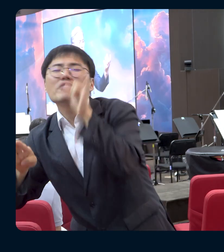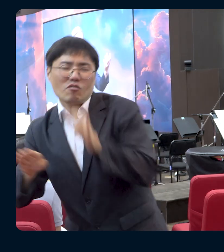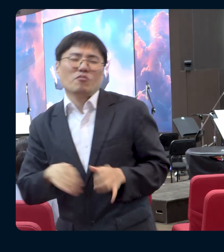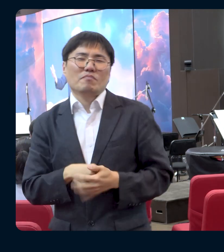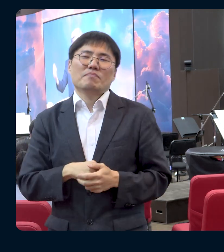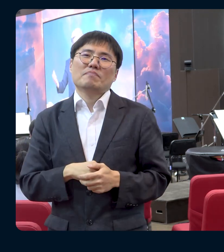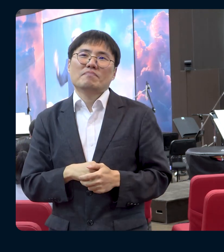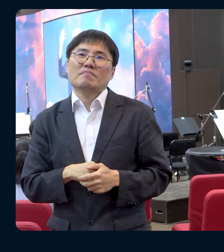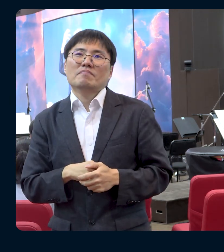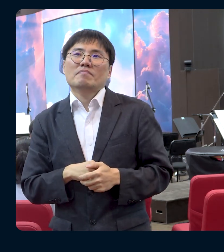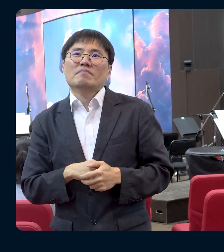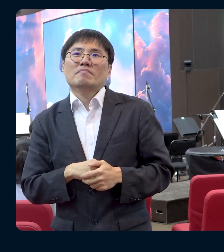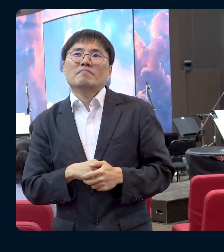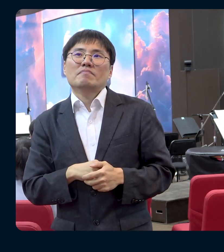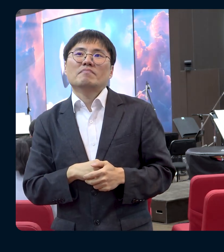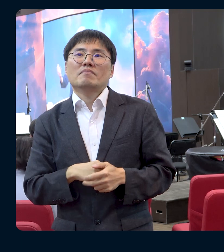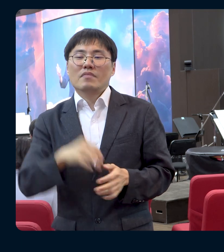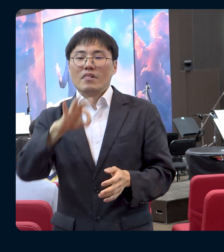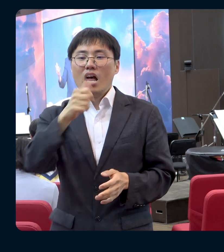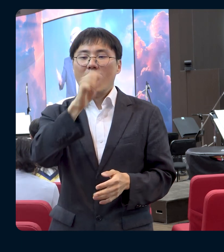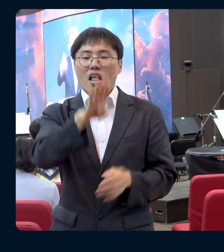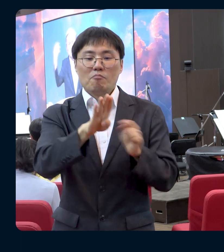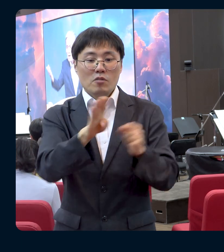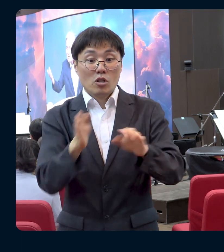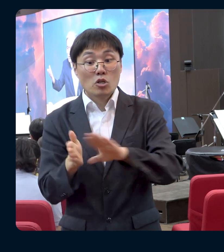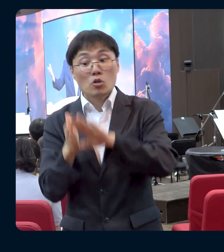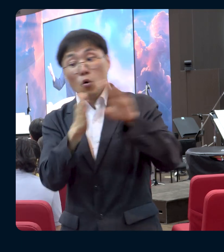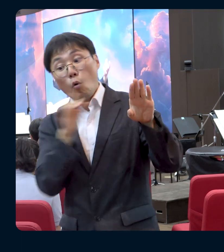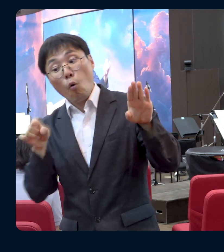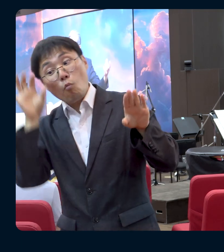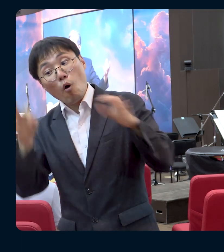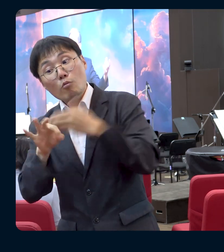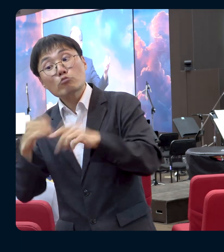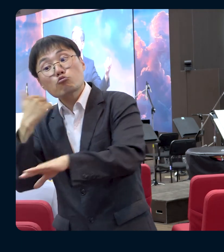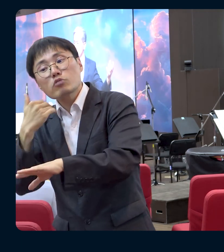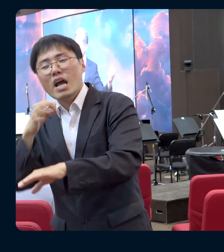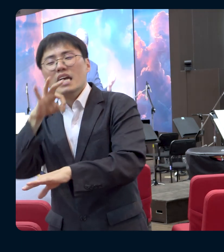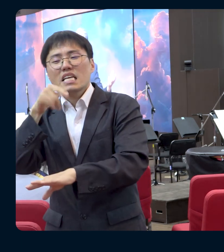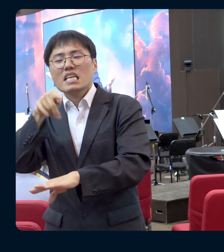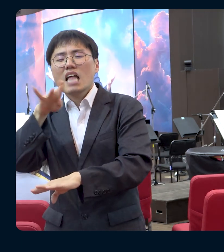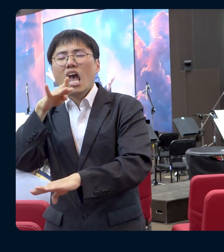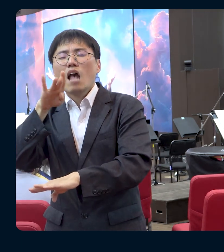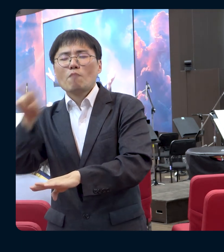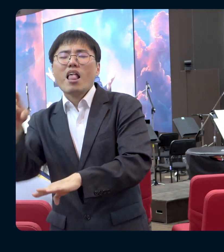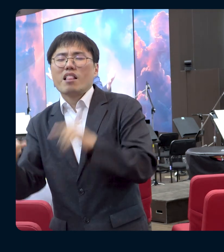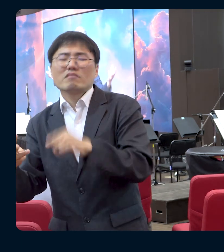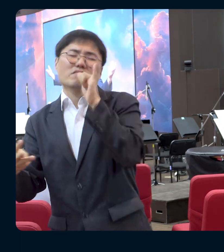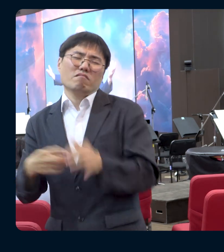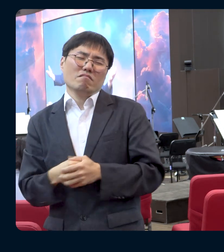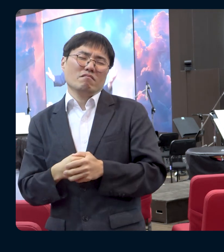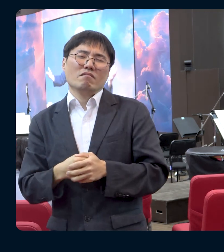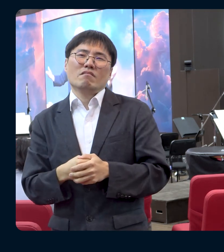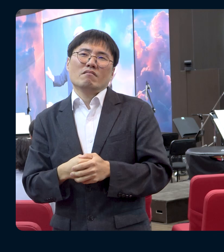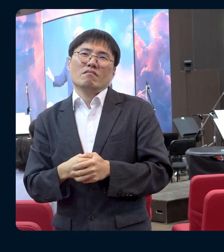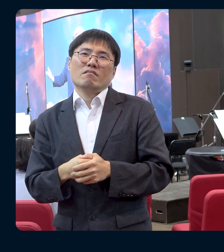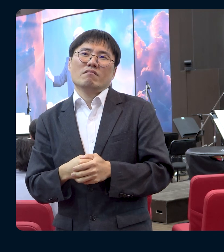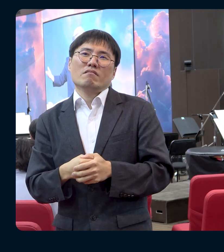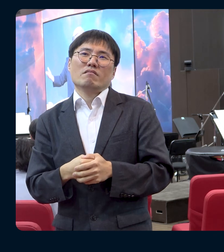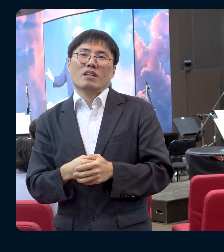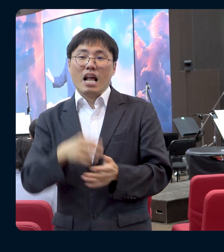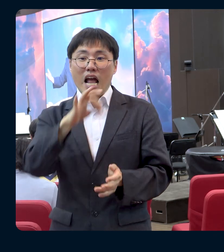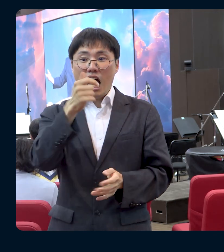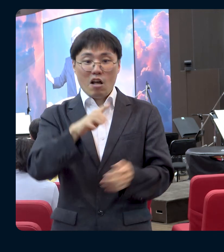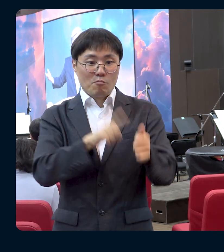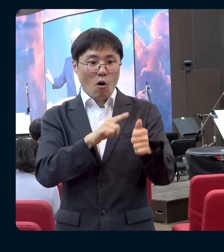거예요. 그런데 사실 아합 뒤엔 또 누가 있어요? 이세벨이 있어요. 예, 결국은 뭐예요?